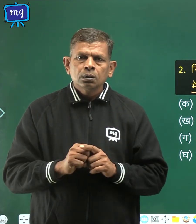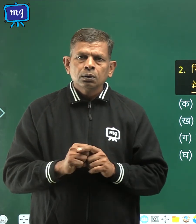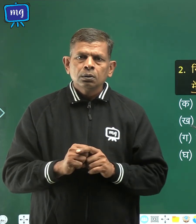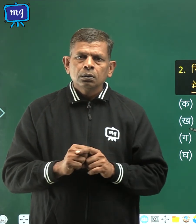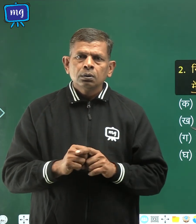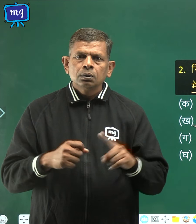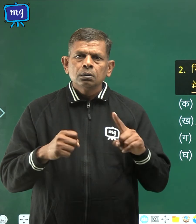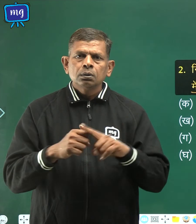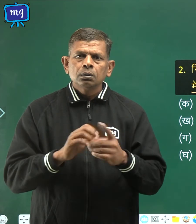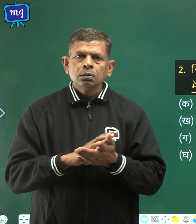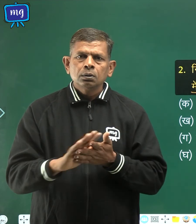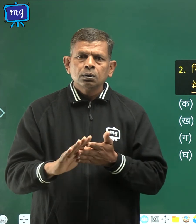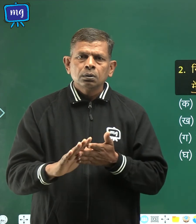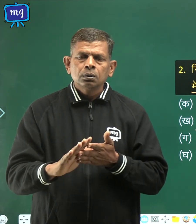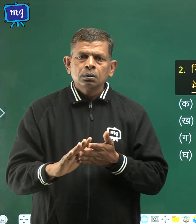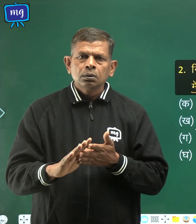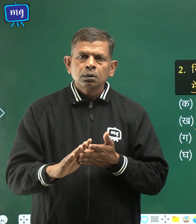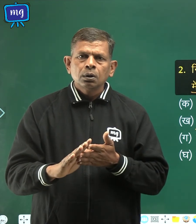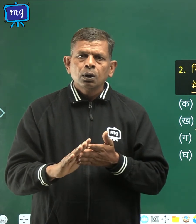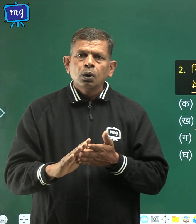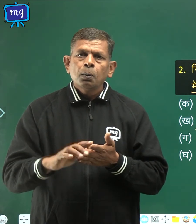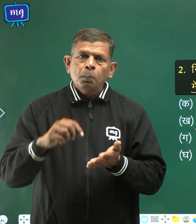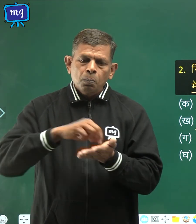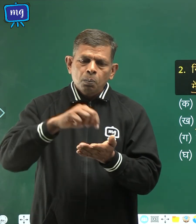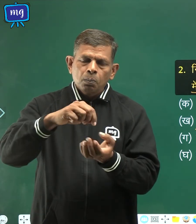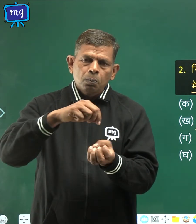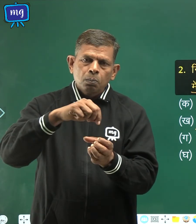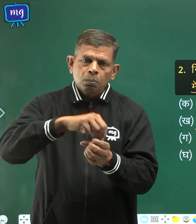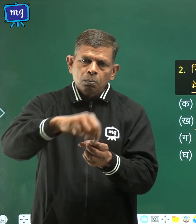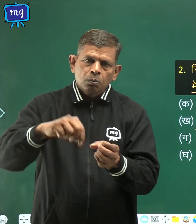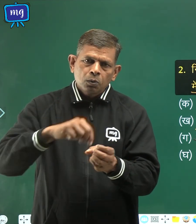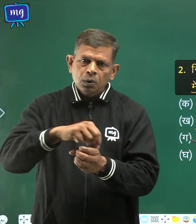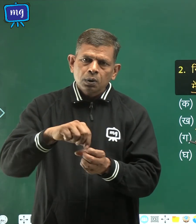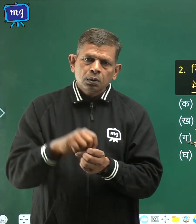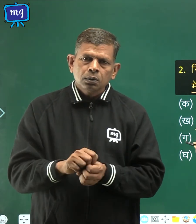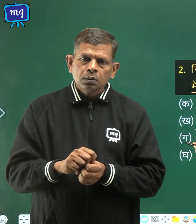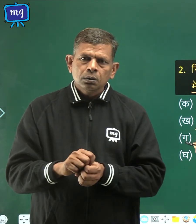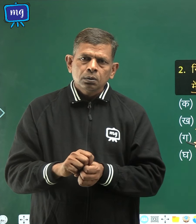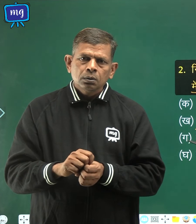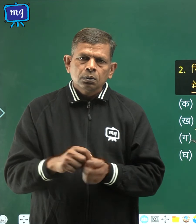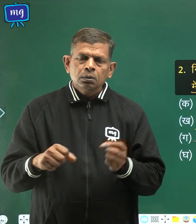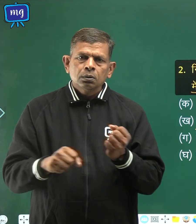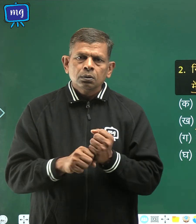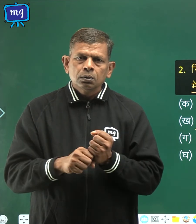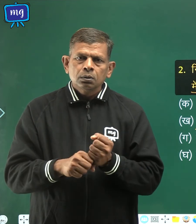ख बुआई, ग